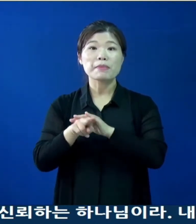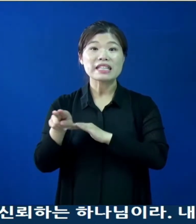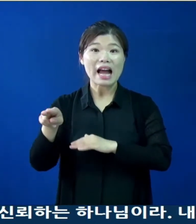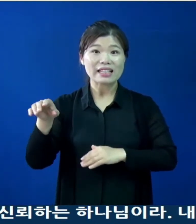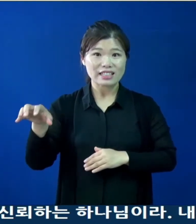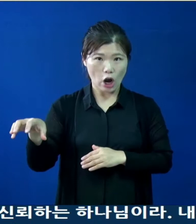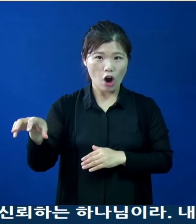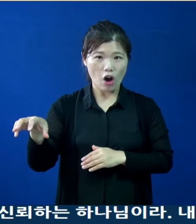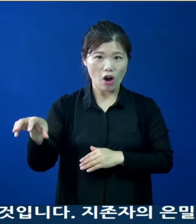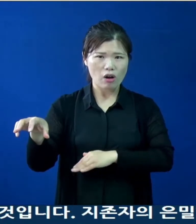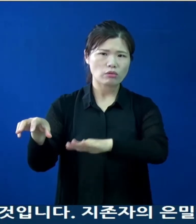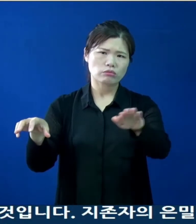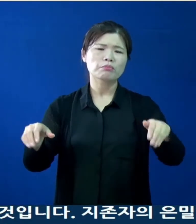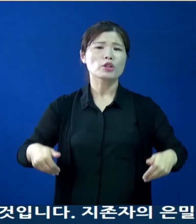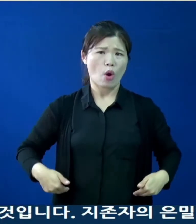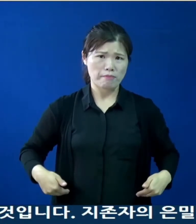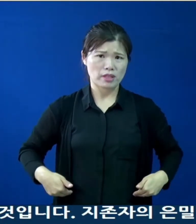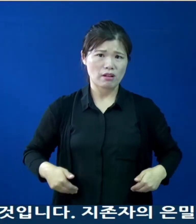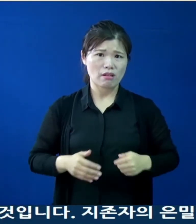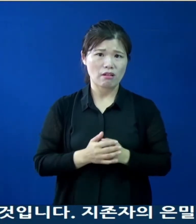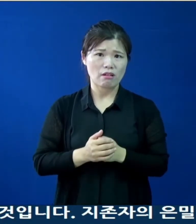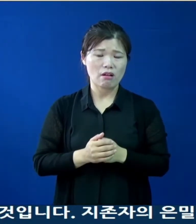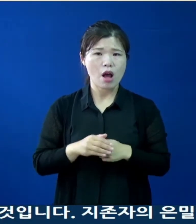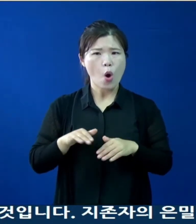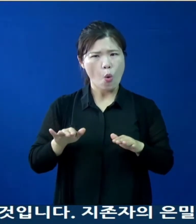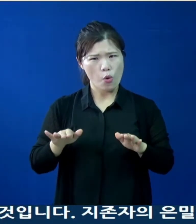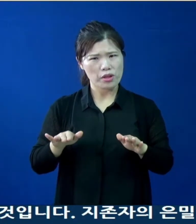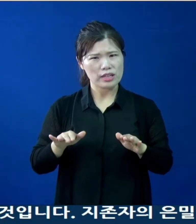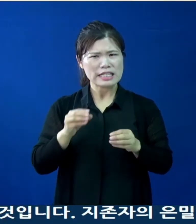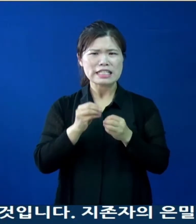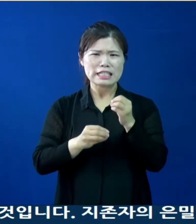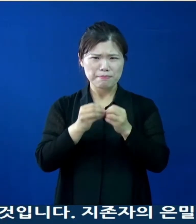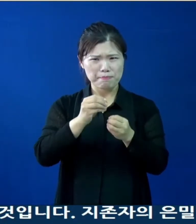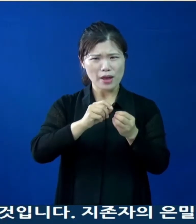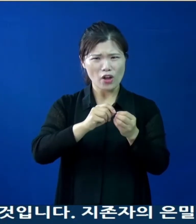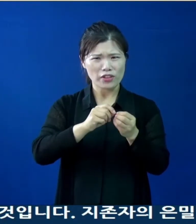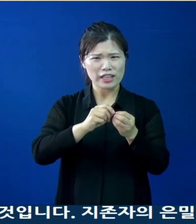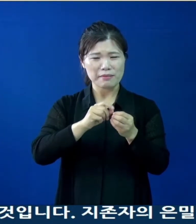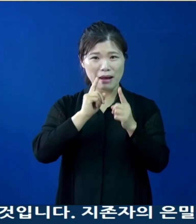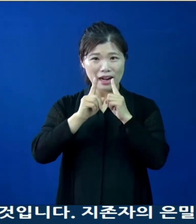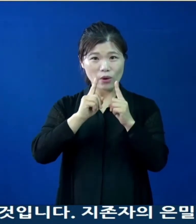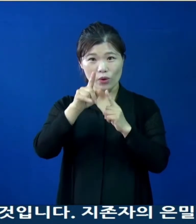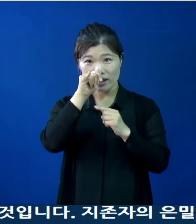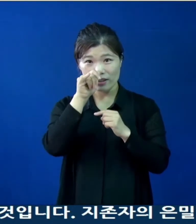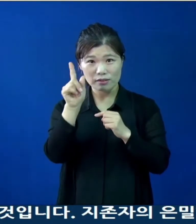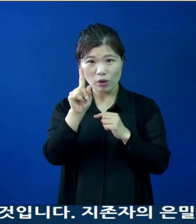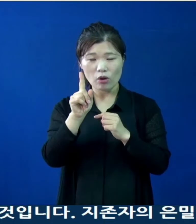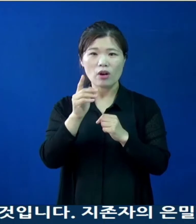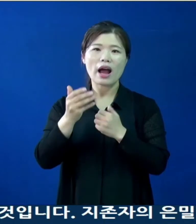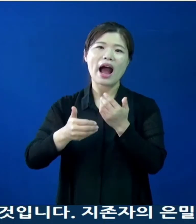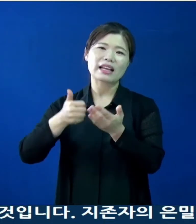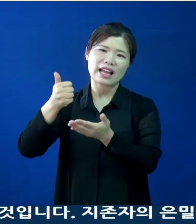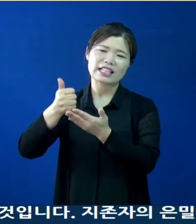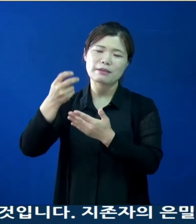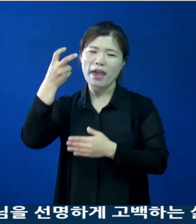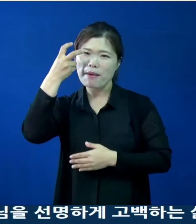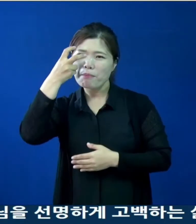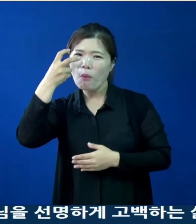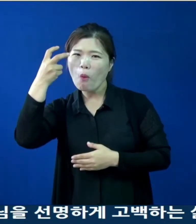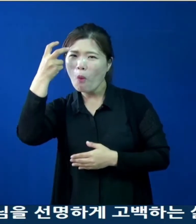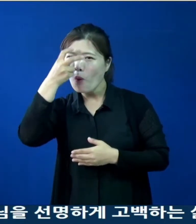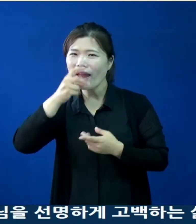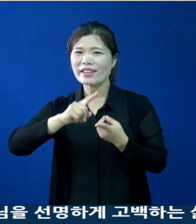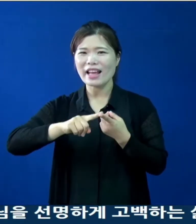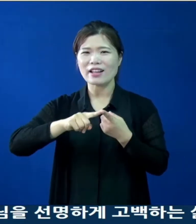피난처, 우리에게 필요한 것입니다. 사실 오늘 시편이 노래하고 있는 하나님의 보호를